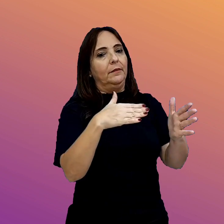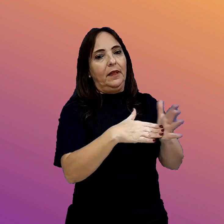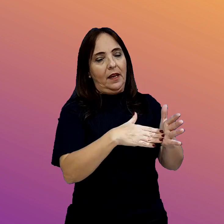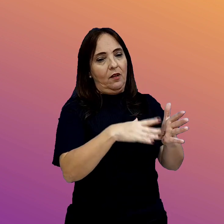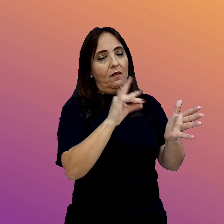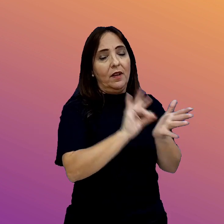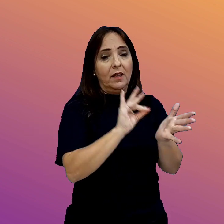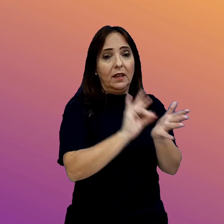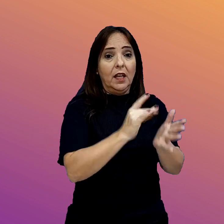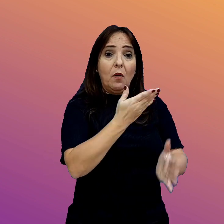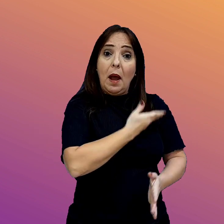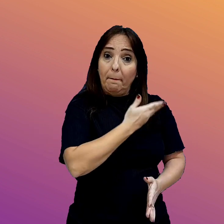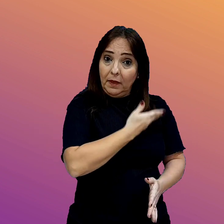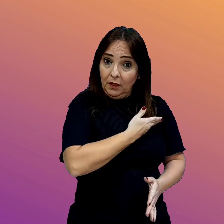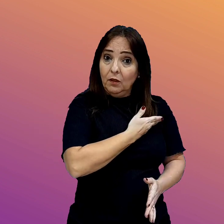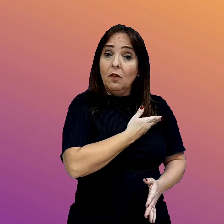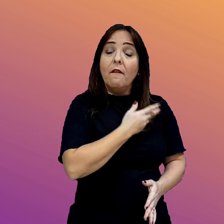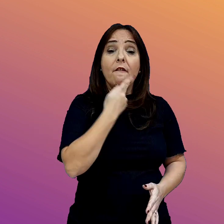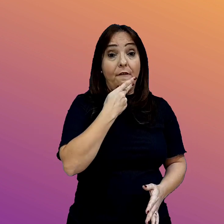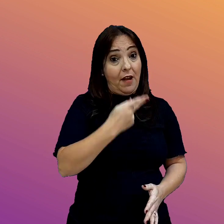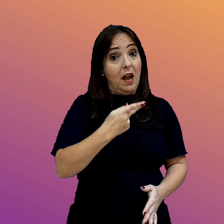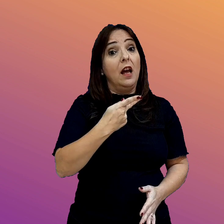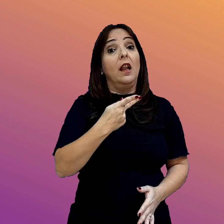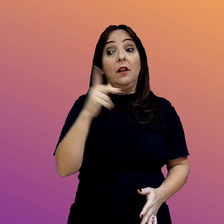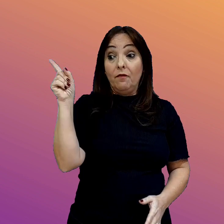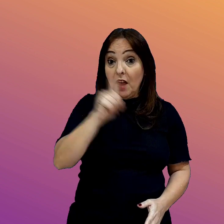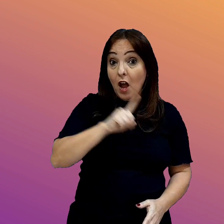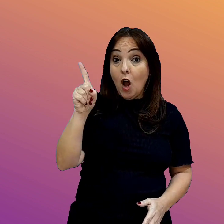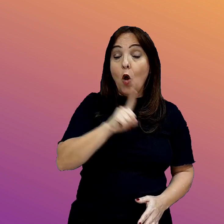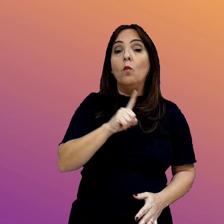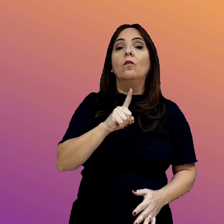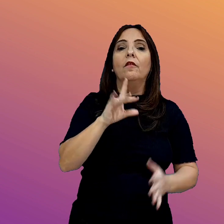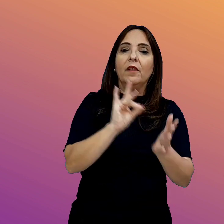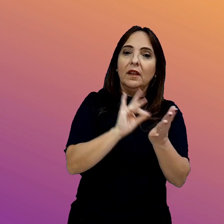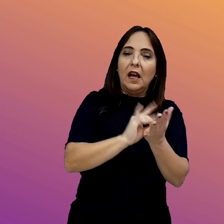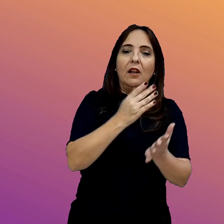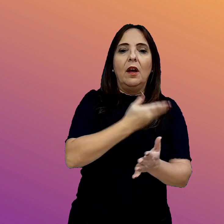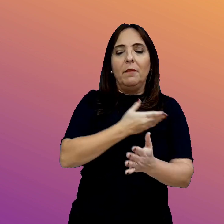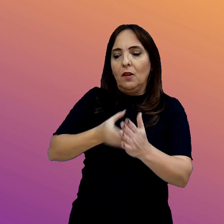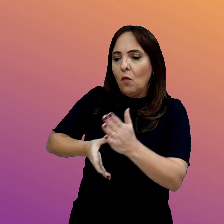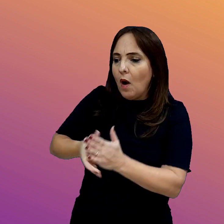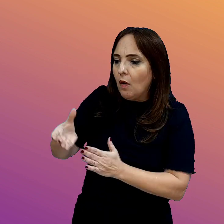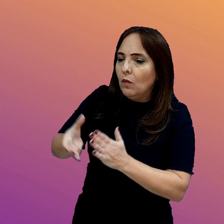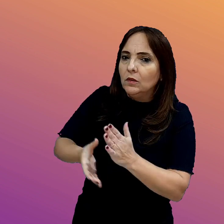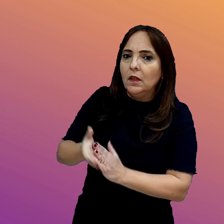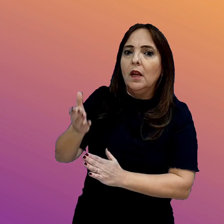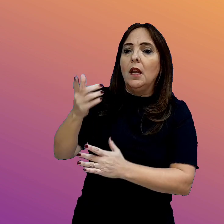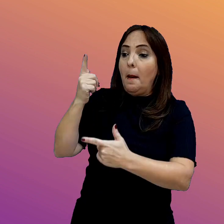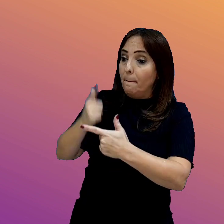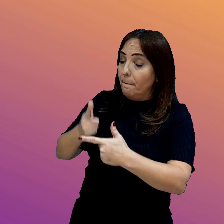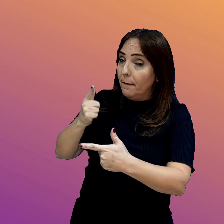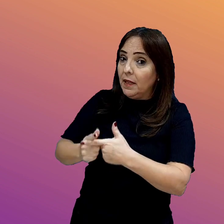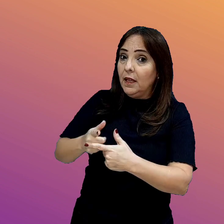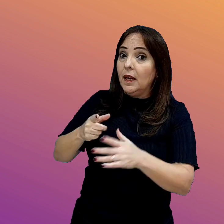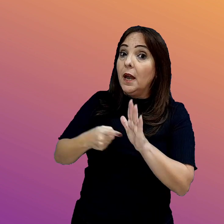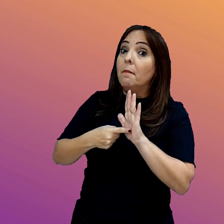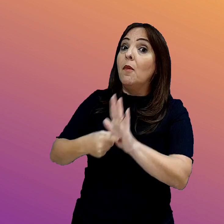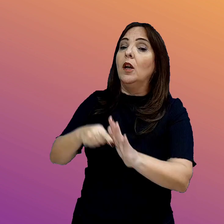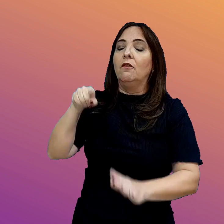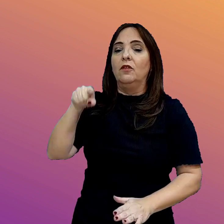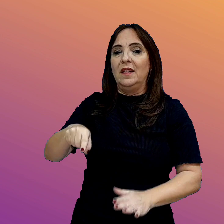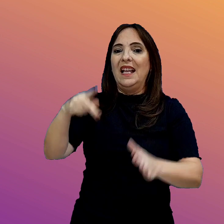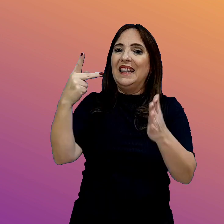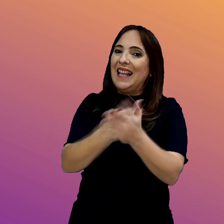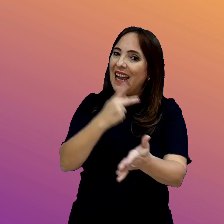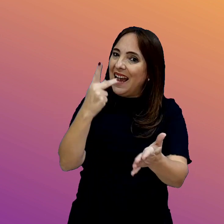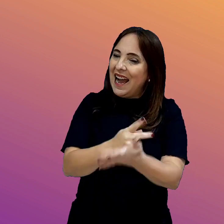Uhum. O verdadeiro amigo é aquele que aconselha, que exorta, que diz: você está errado, você tem que fazer a coisa certa. Este sim é o